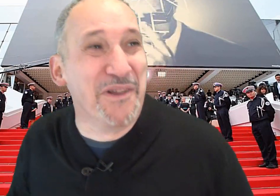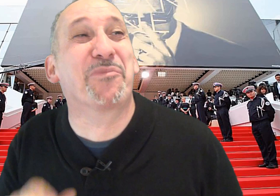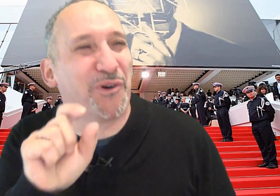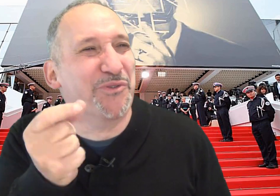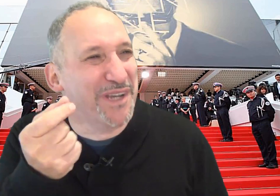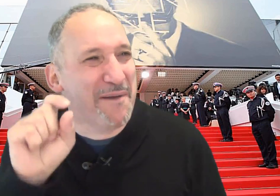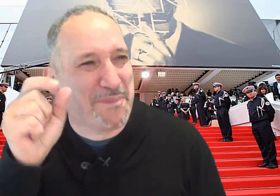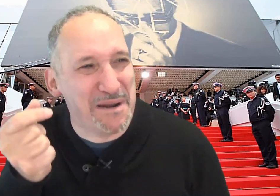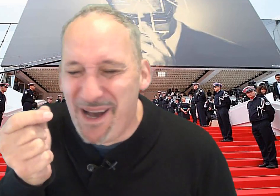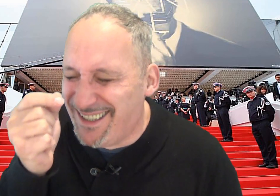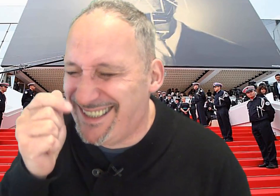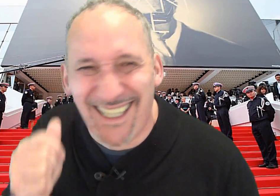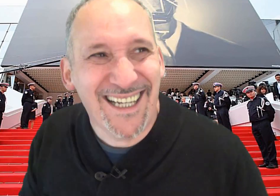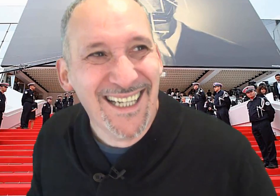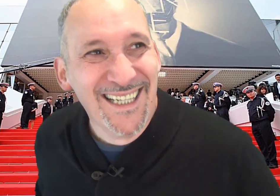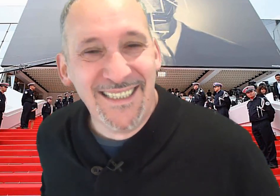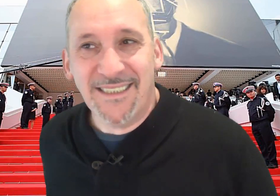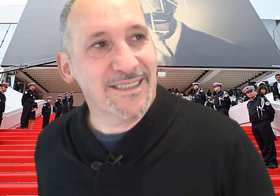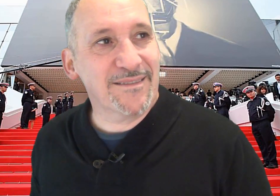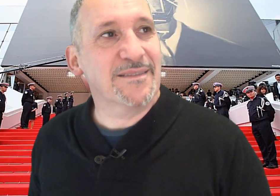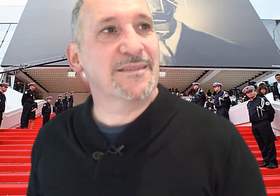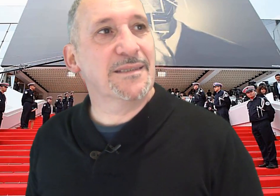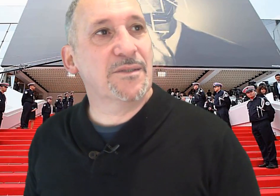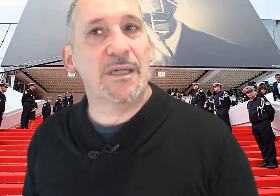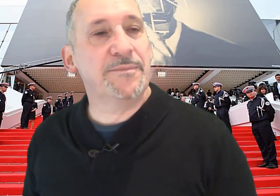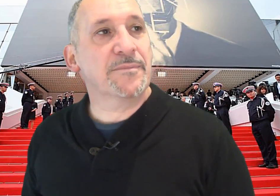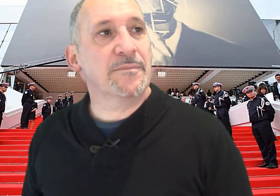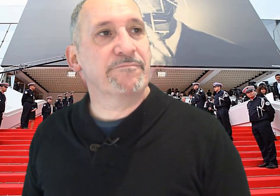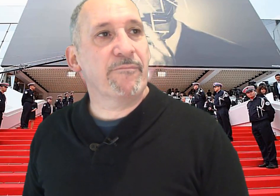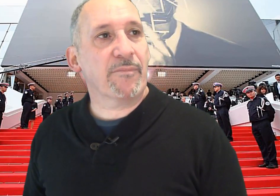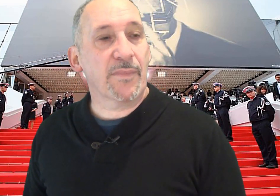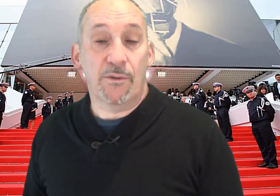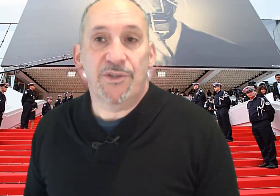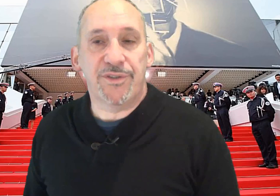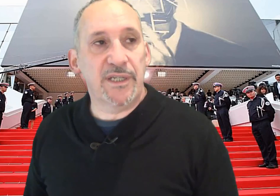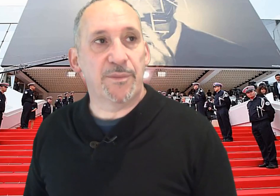homme grenouille, il a palme. Oula. Quoi? Oui, je sais, j'ai pas